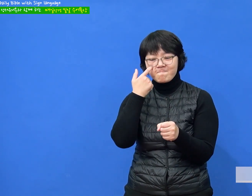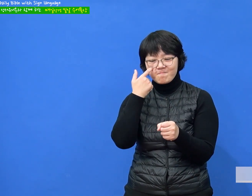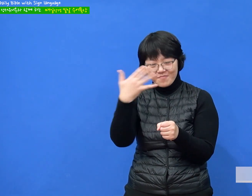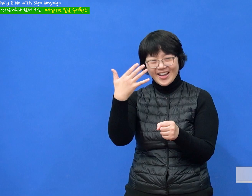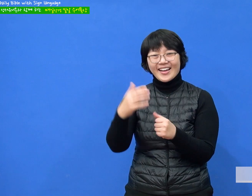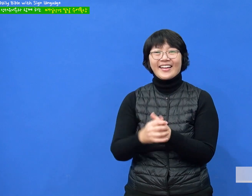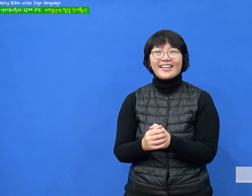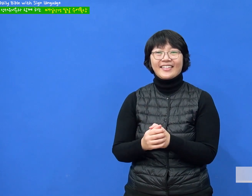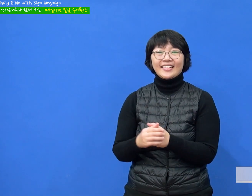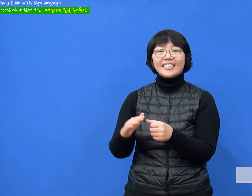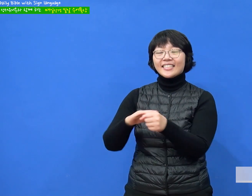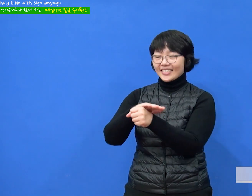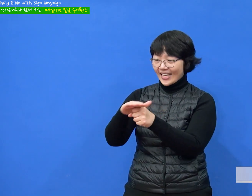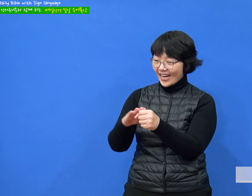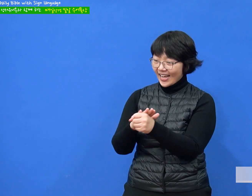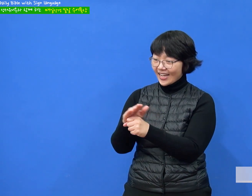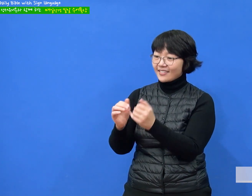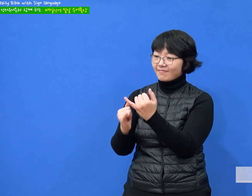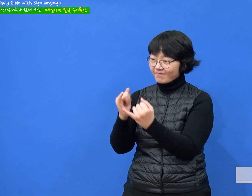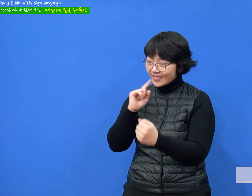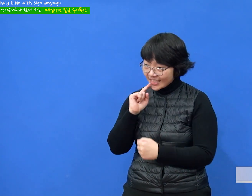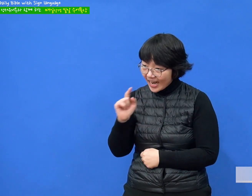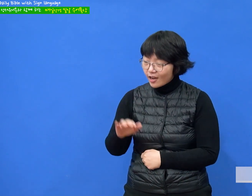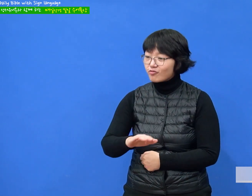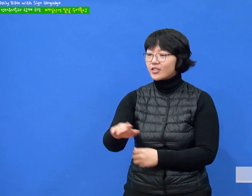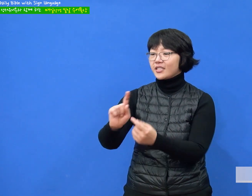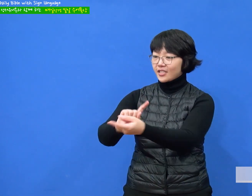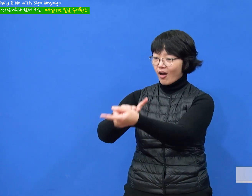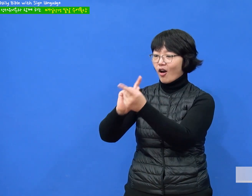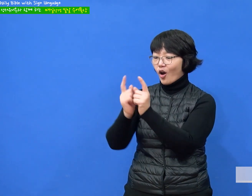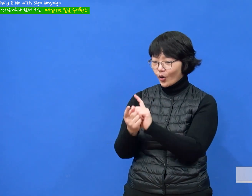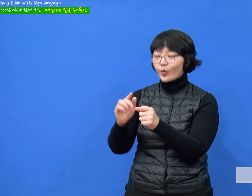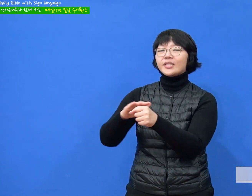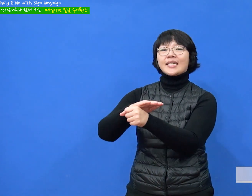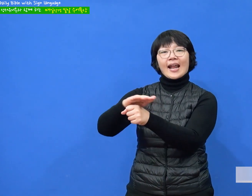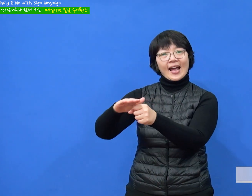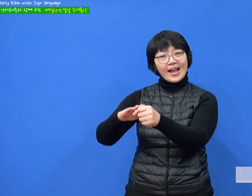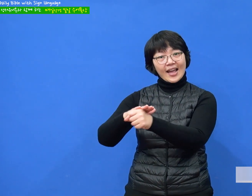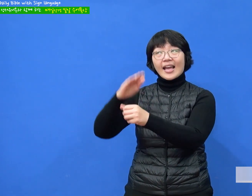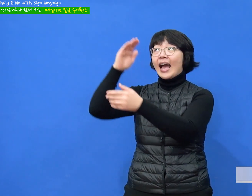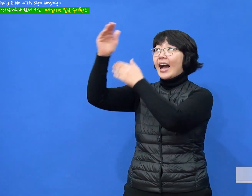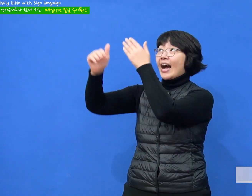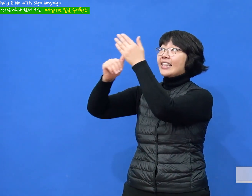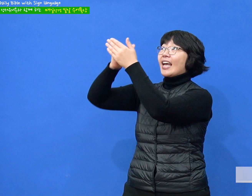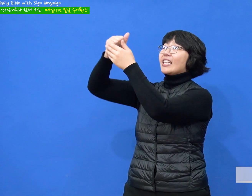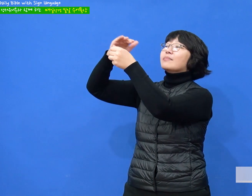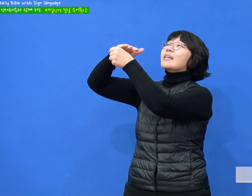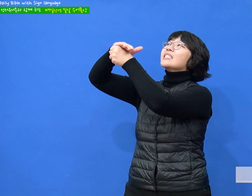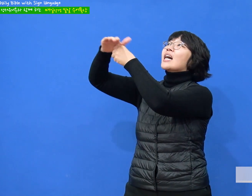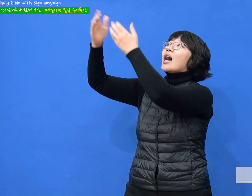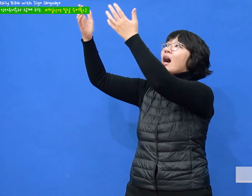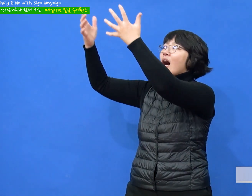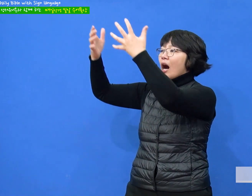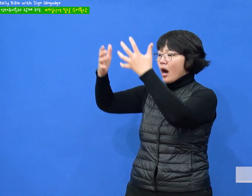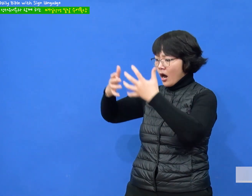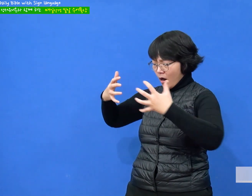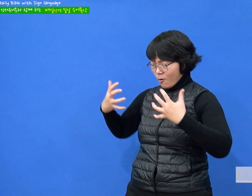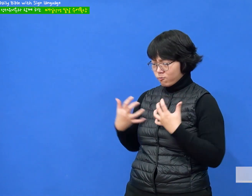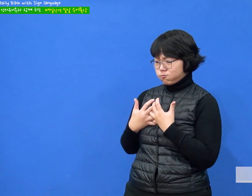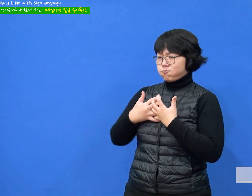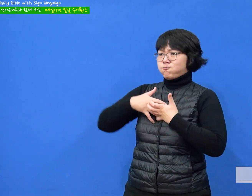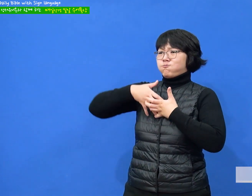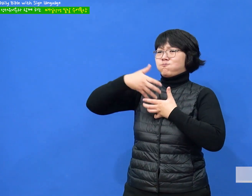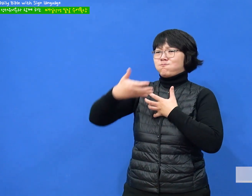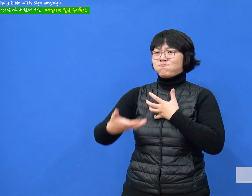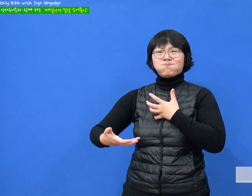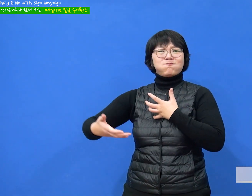사랑하는 자들아, 우리가 서로 사랑하자. 즉, 하나님의 사랑을 넘치게 받은 하나님께 속한